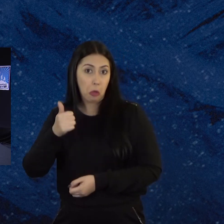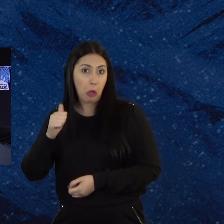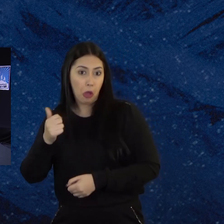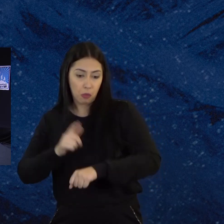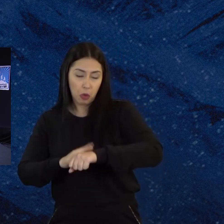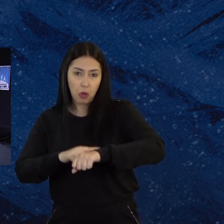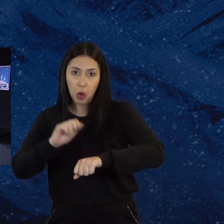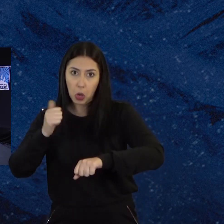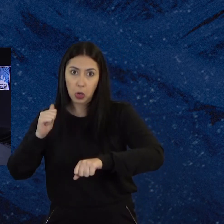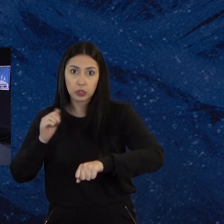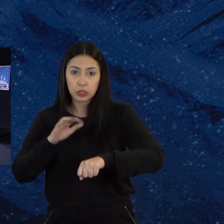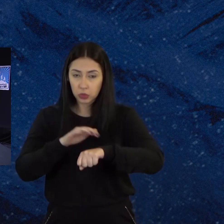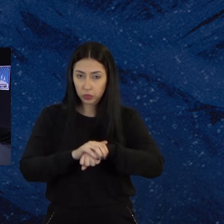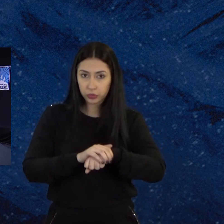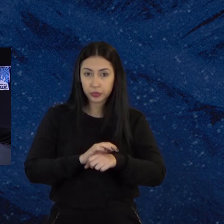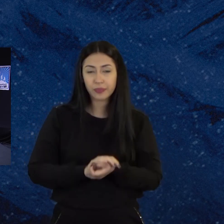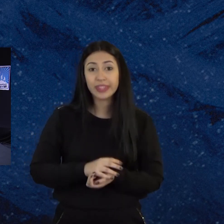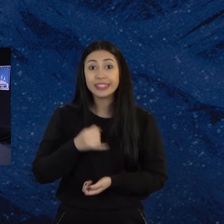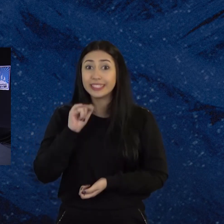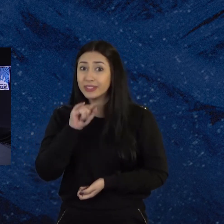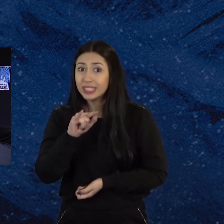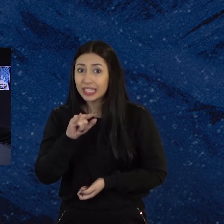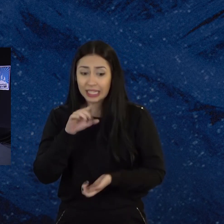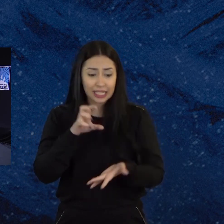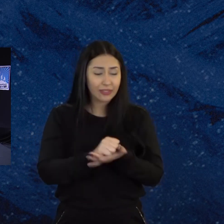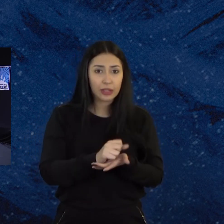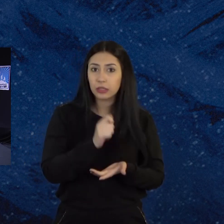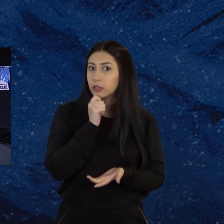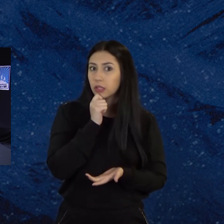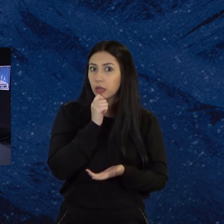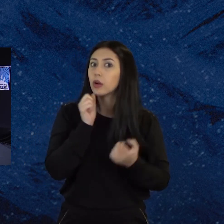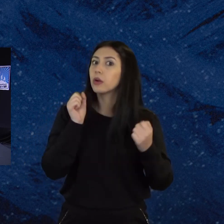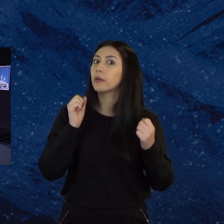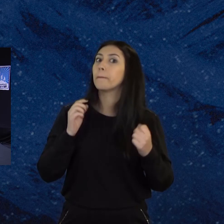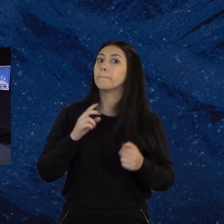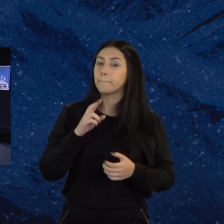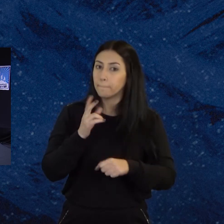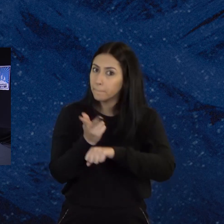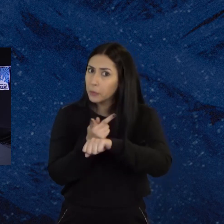não se inscreveu ainda, né? Você pode se inscrever,